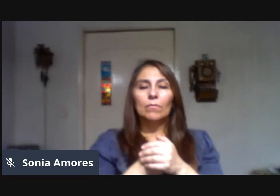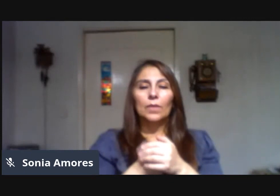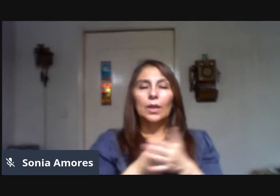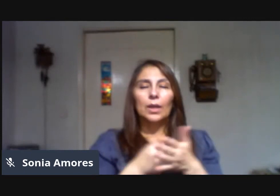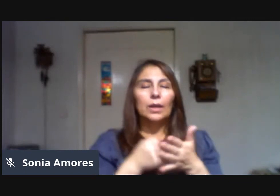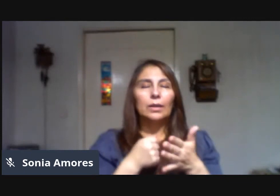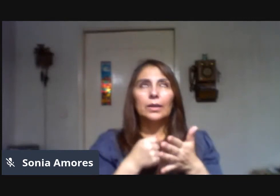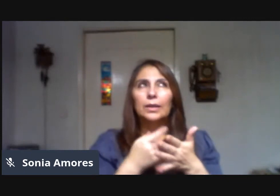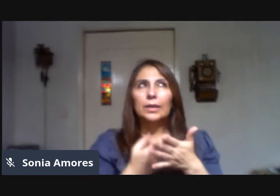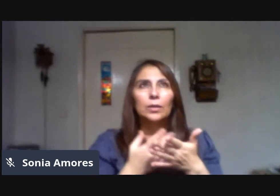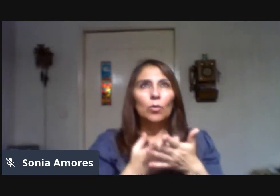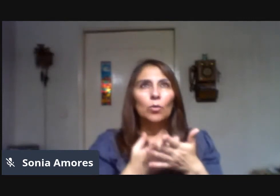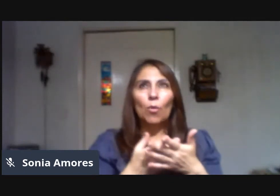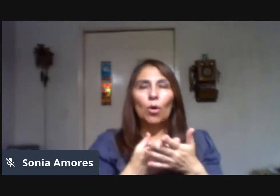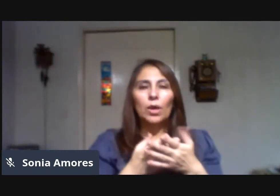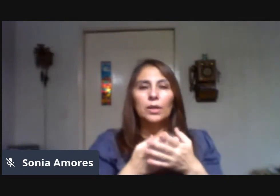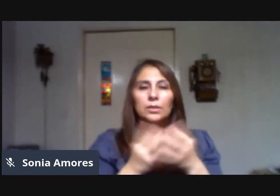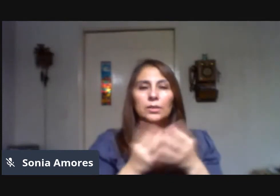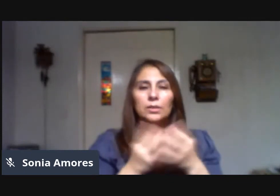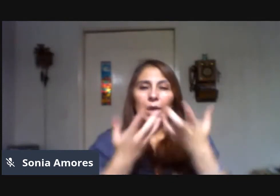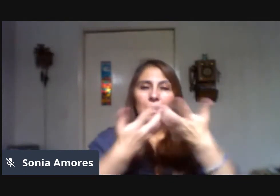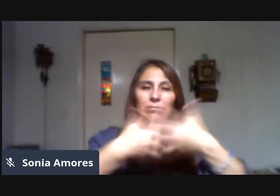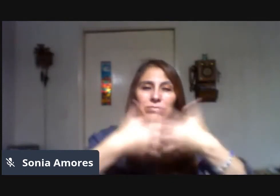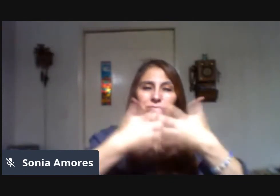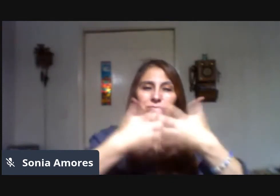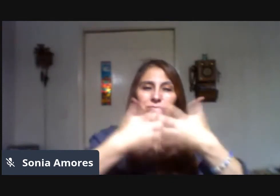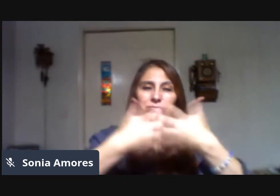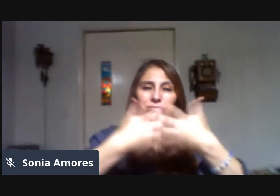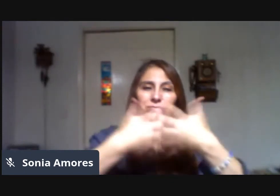como desengranar el vínculo economía-capitalismo.